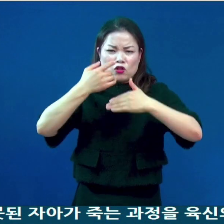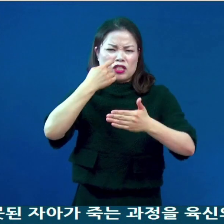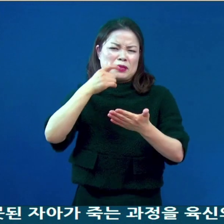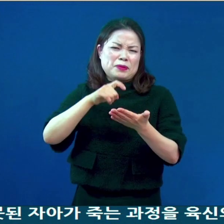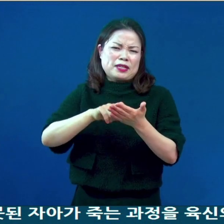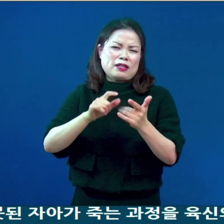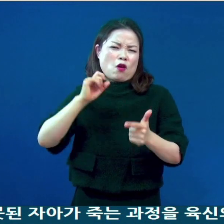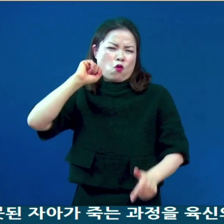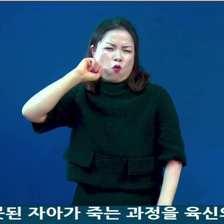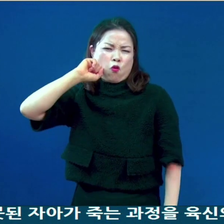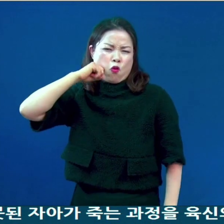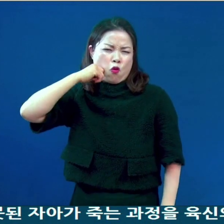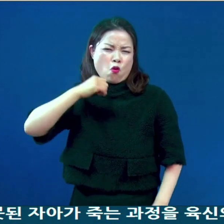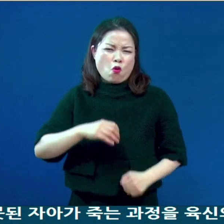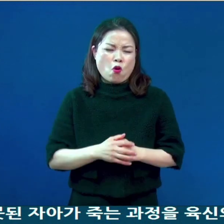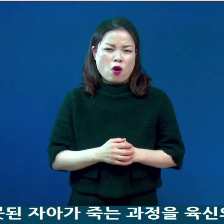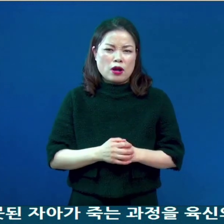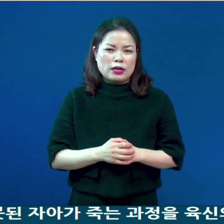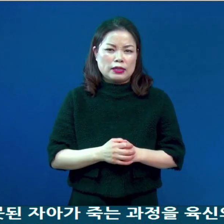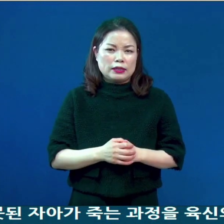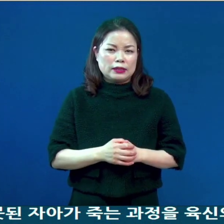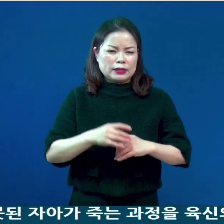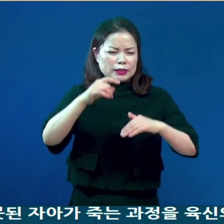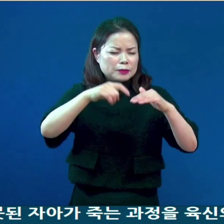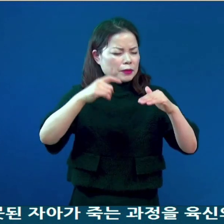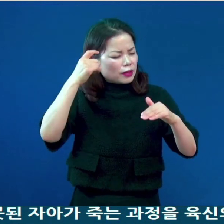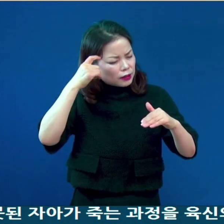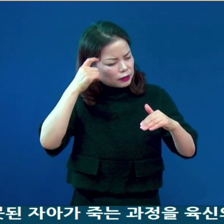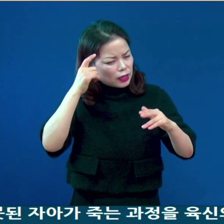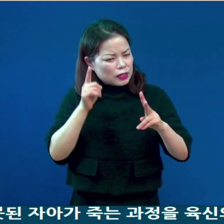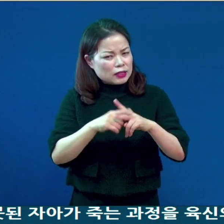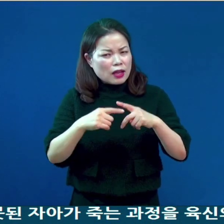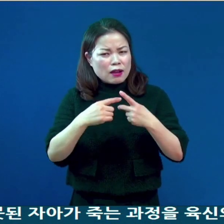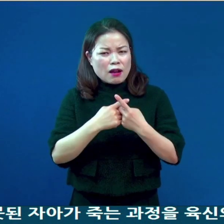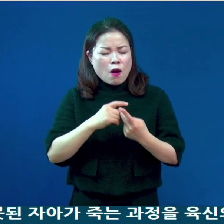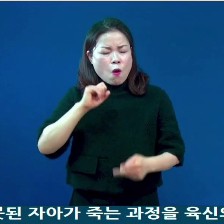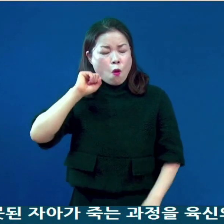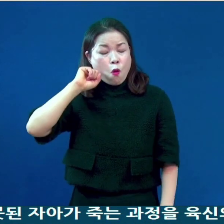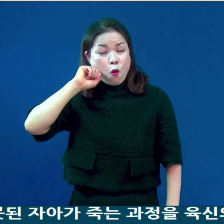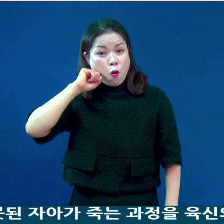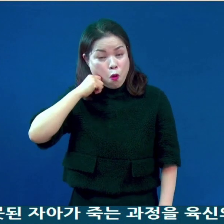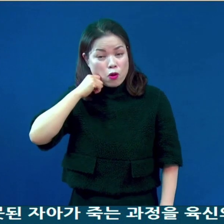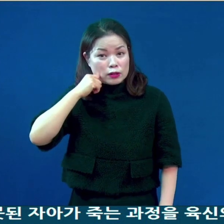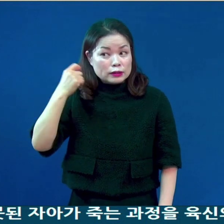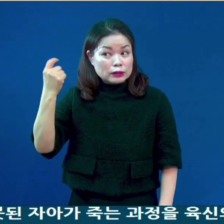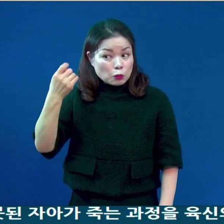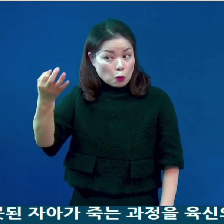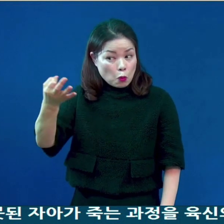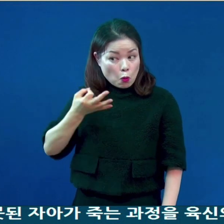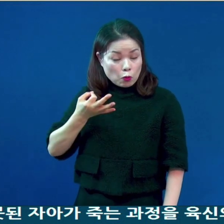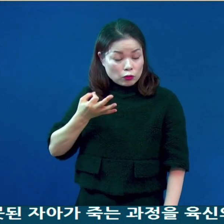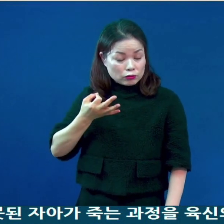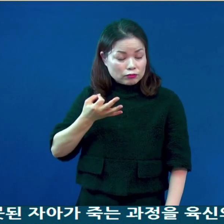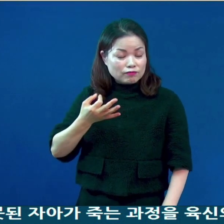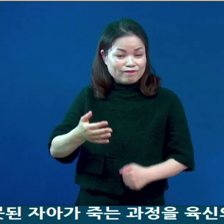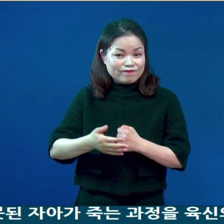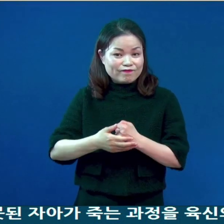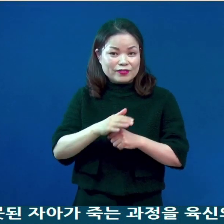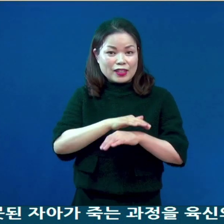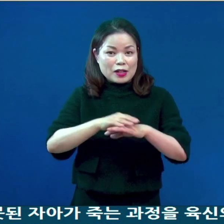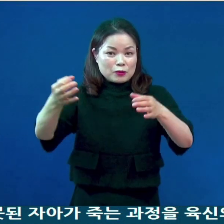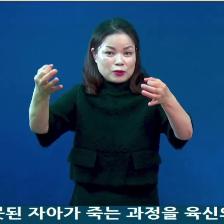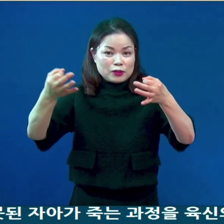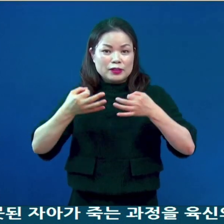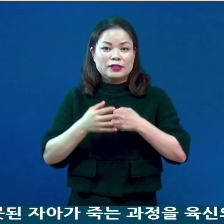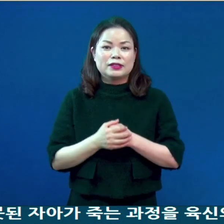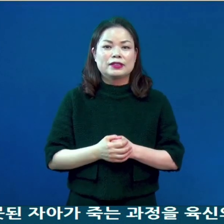않습니다. 내용이 깊게 묵상을 해도 이해가 될까 말까 한데 그냥 들으면 동의는 됩니다. 한번 잘